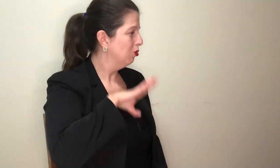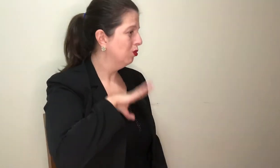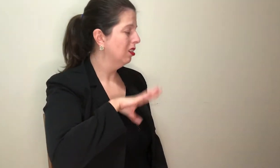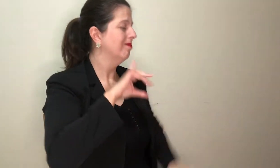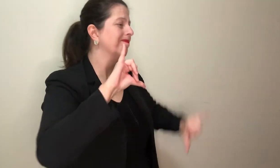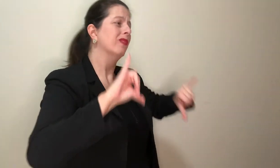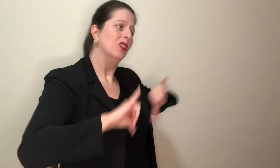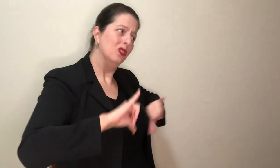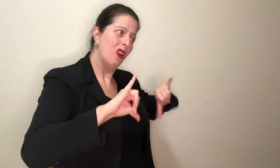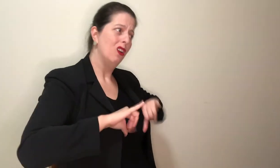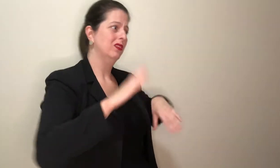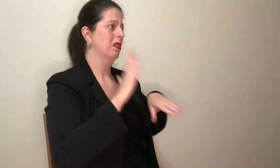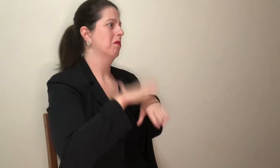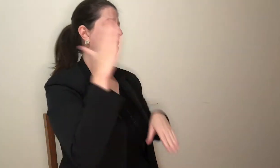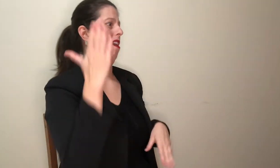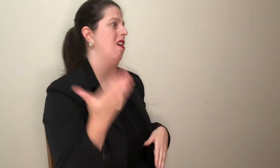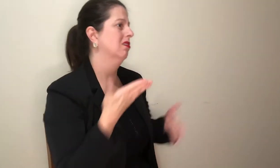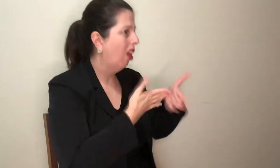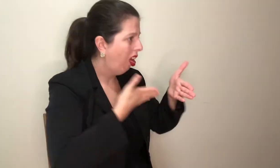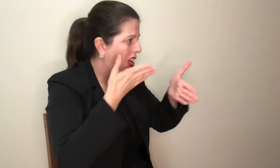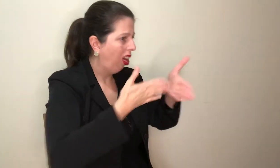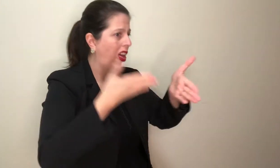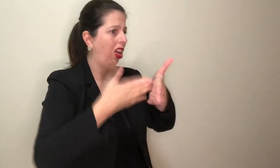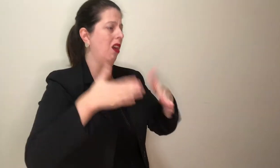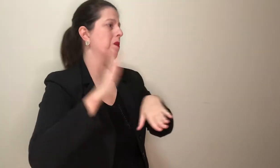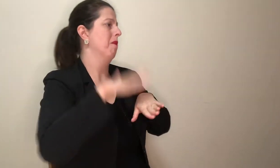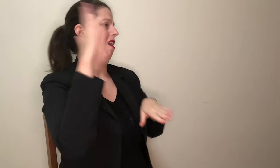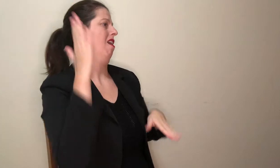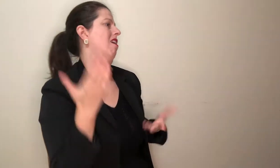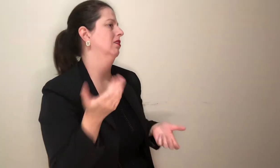mais barreiras, além de ter que esperar pelos outros,